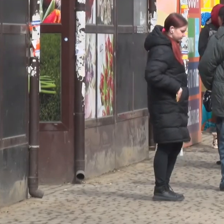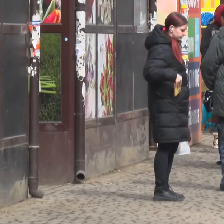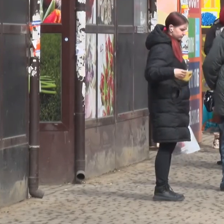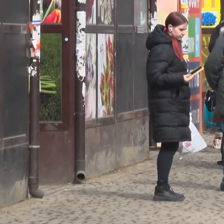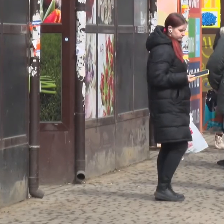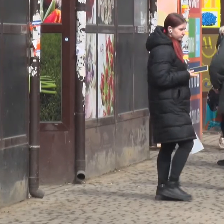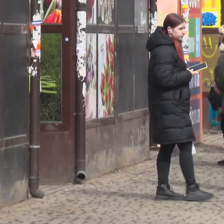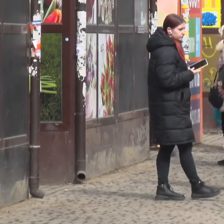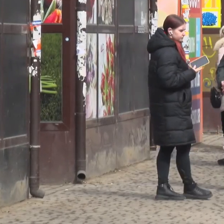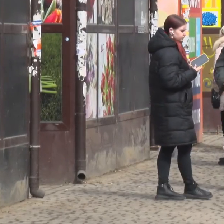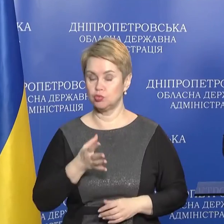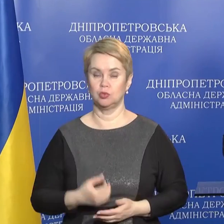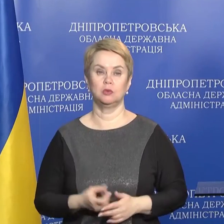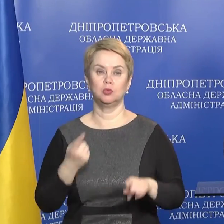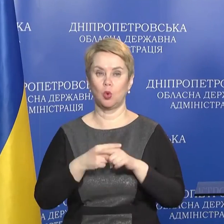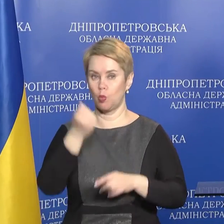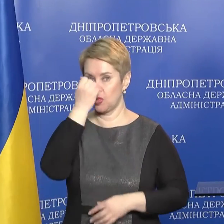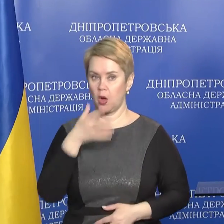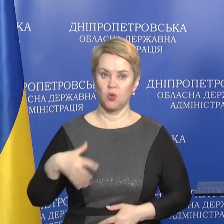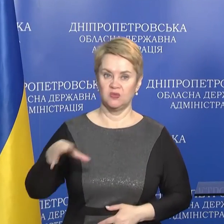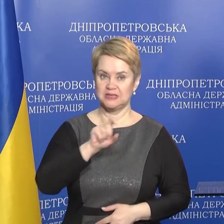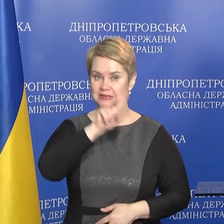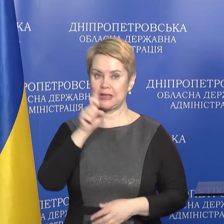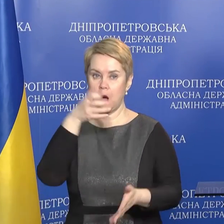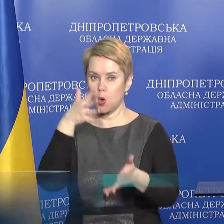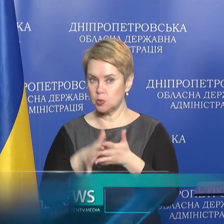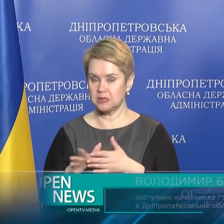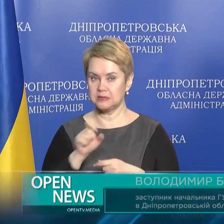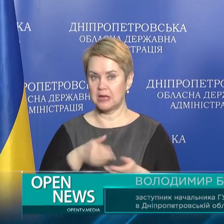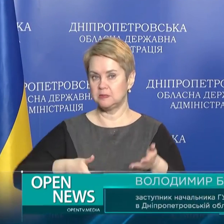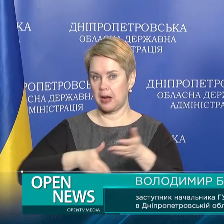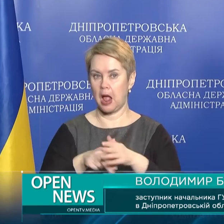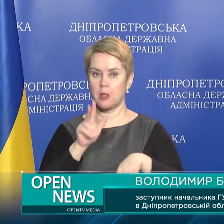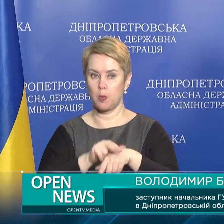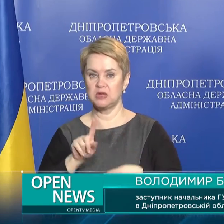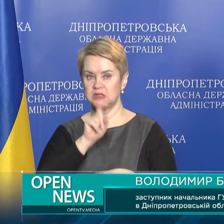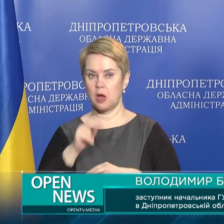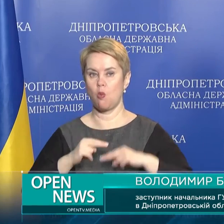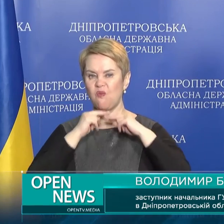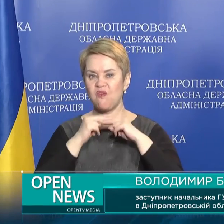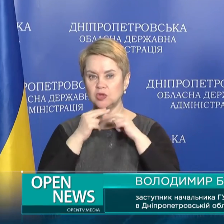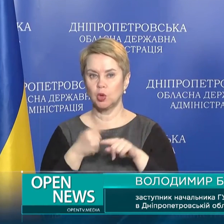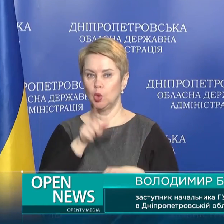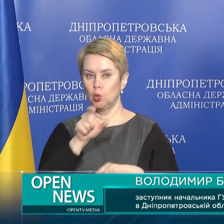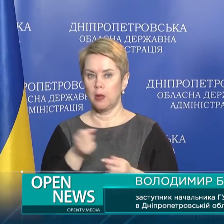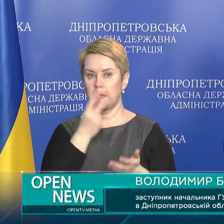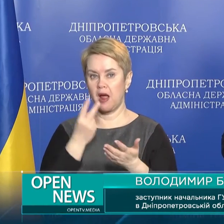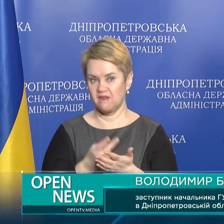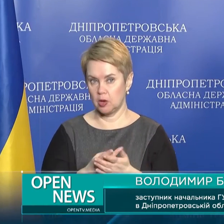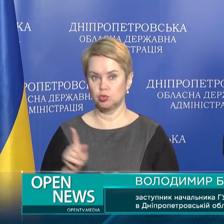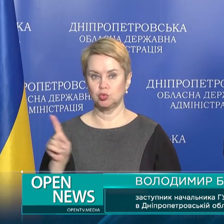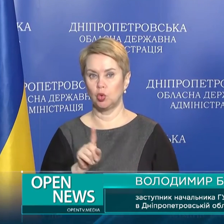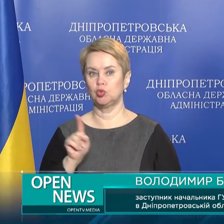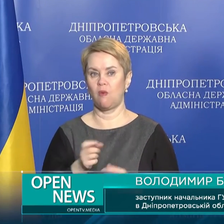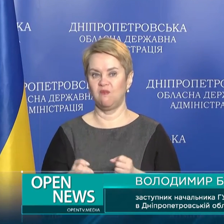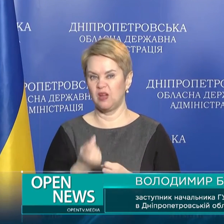за пильність. Дякую всім за розуміння, за сприяння поліції, за уважність, які люди проявляють